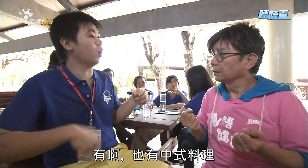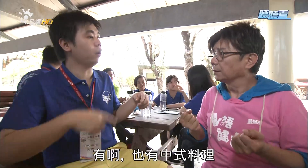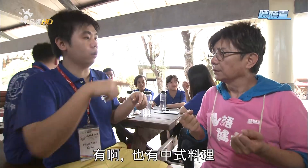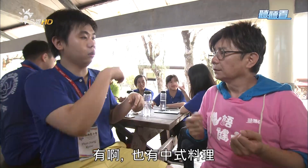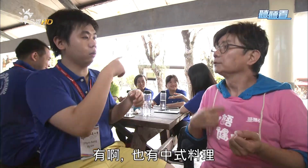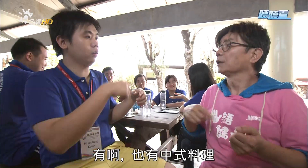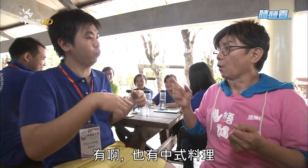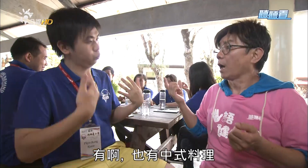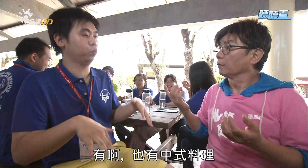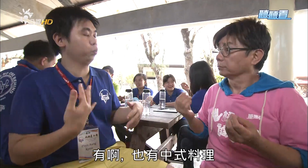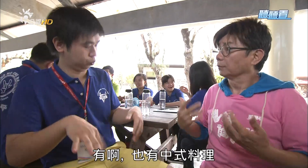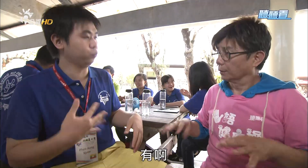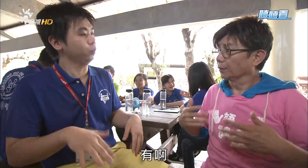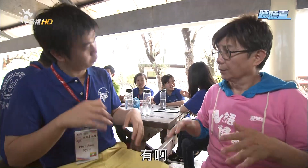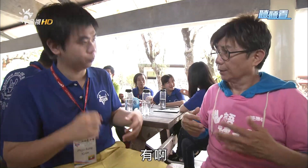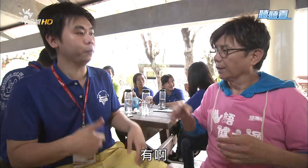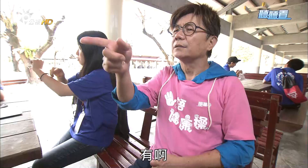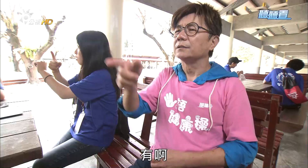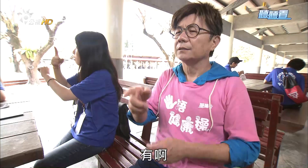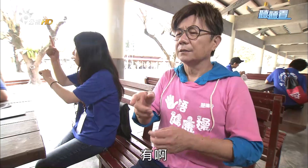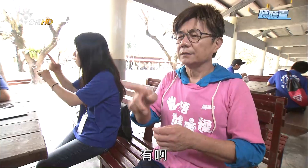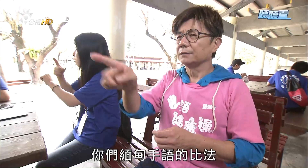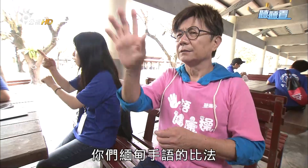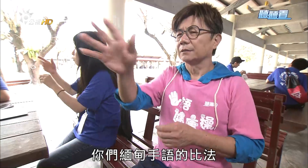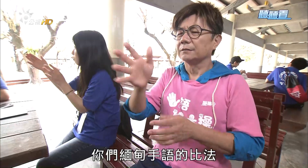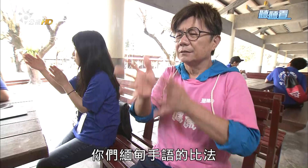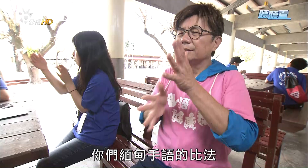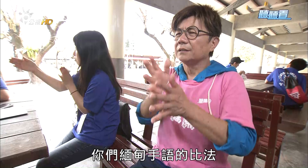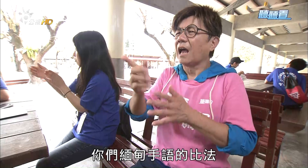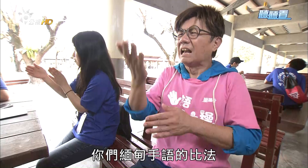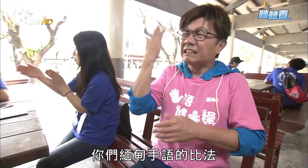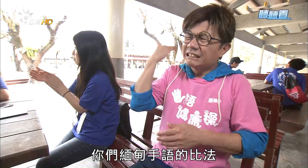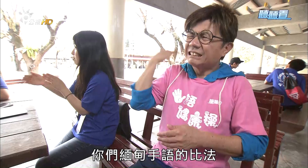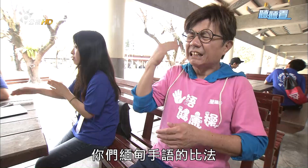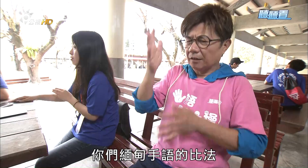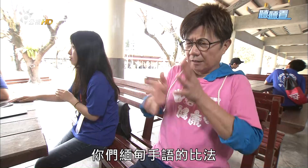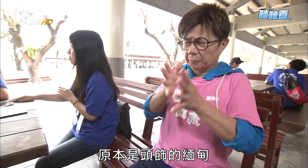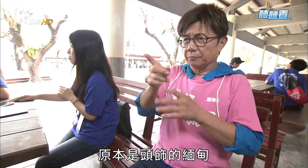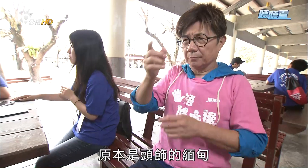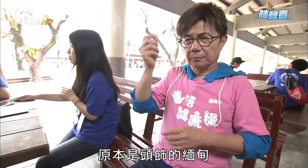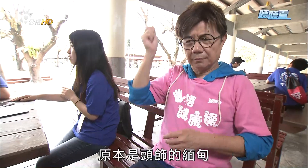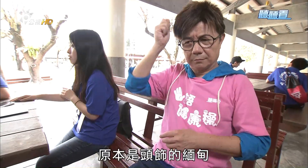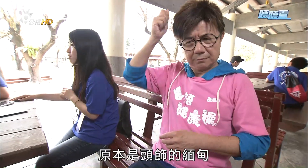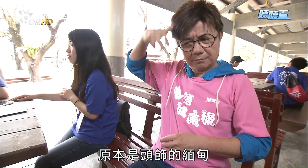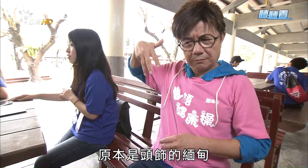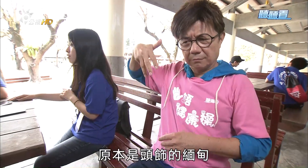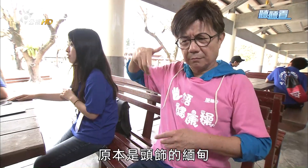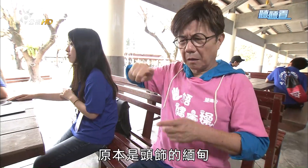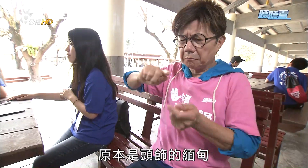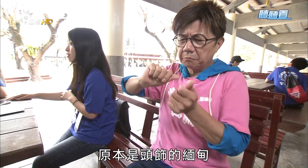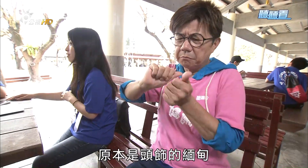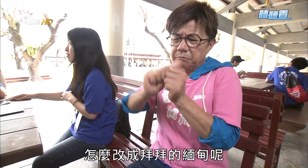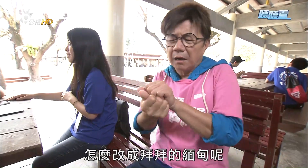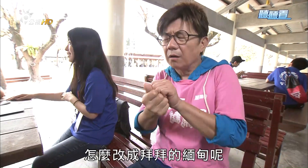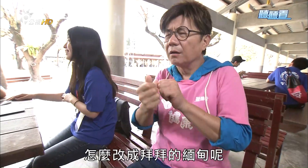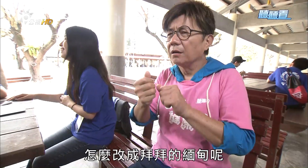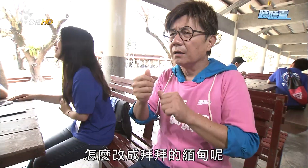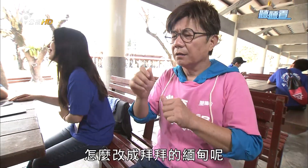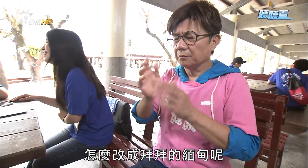啊，也有中式料理，有啊。你们缅甸手语的笔法啊，原本是头饰的缅甸，怎么改成拜拜的